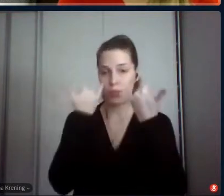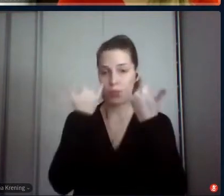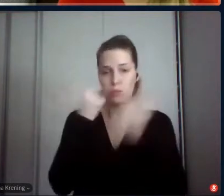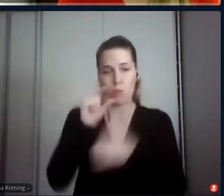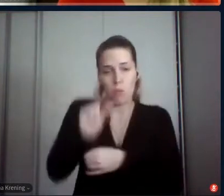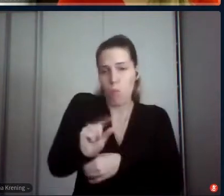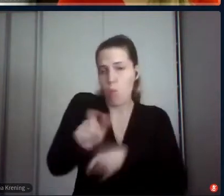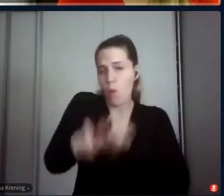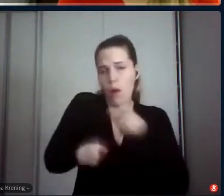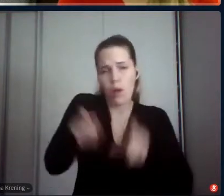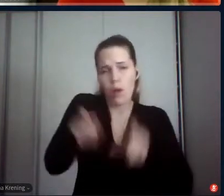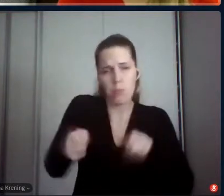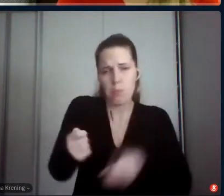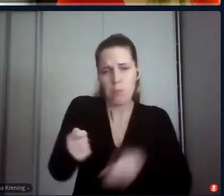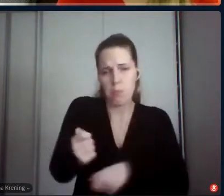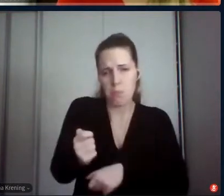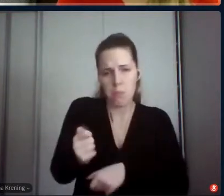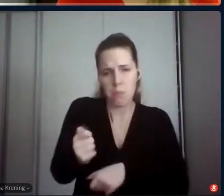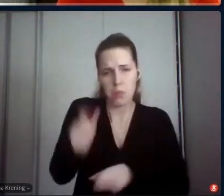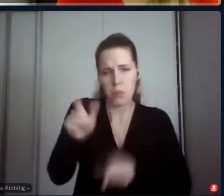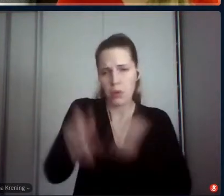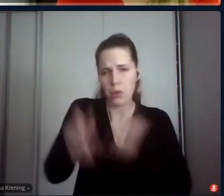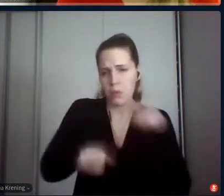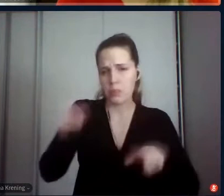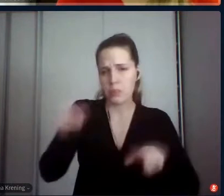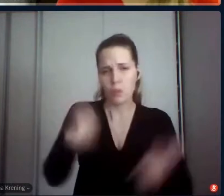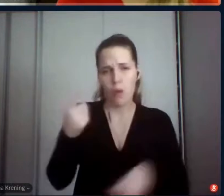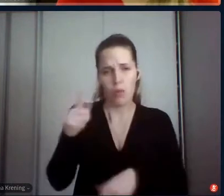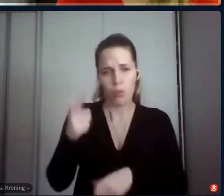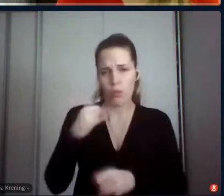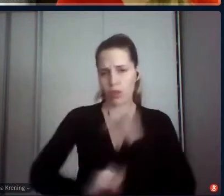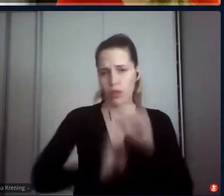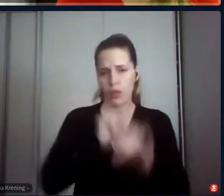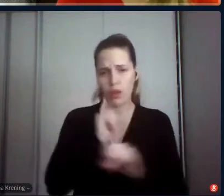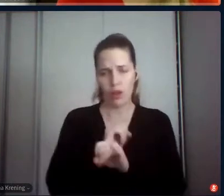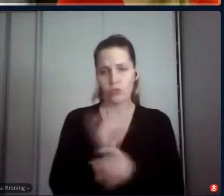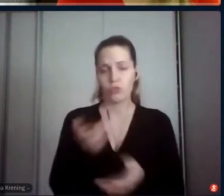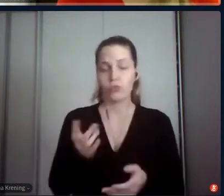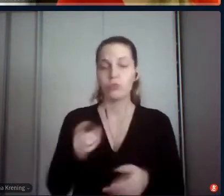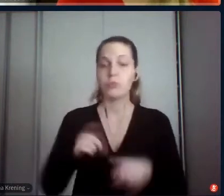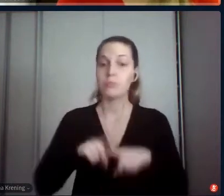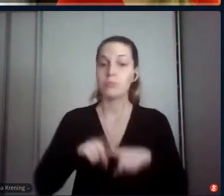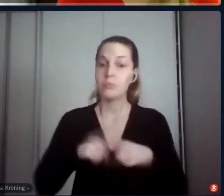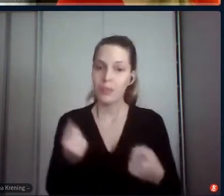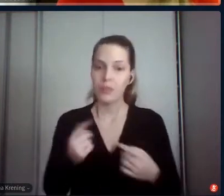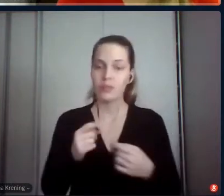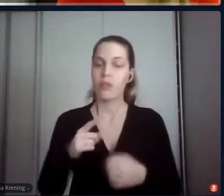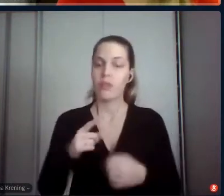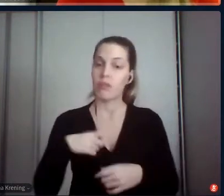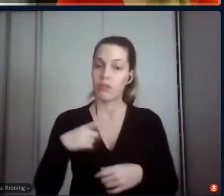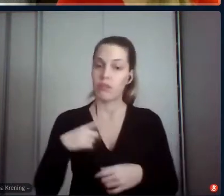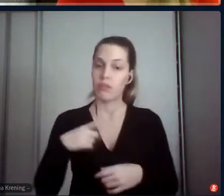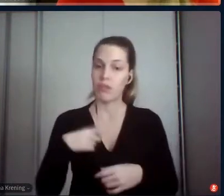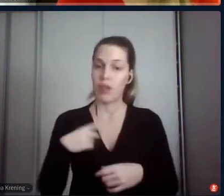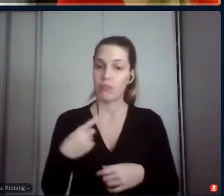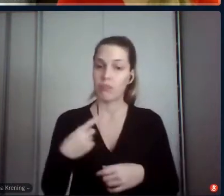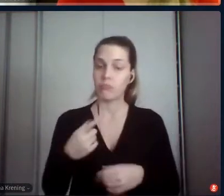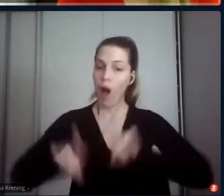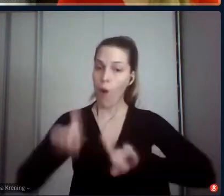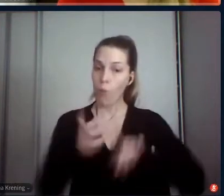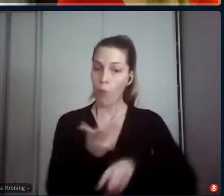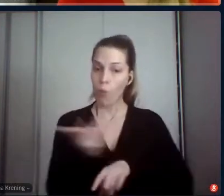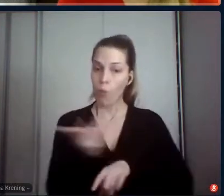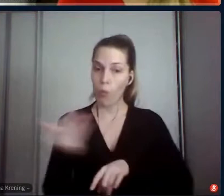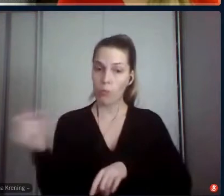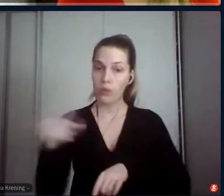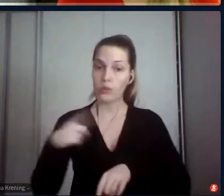acesso à internet. O que a gente tem de informação é que algumas, né, um número até considerável, tem somente no